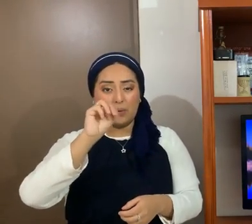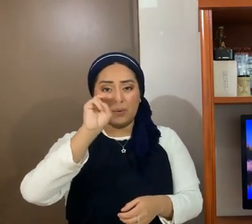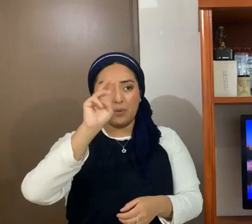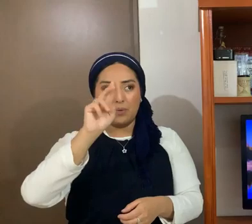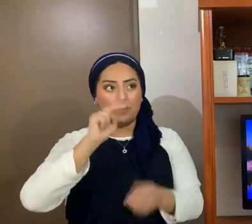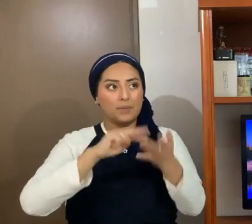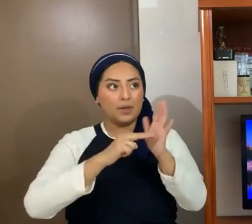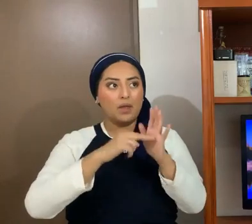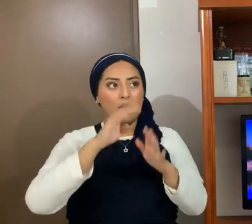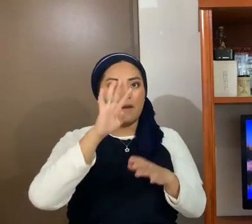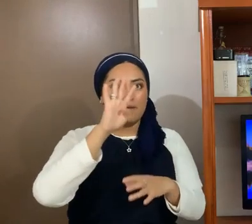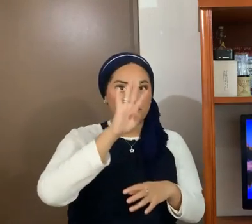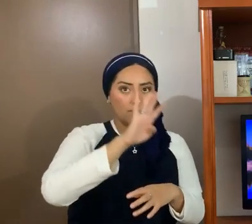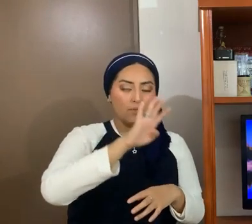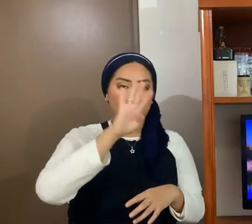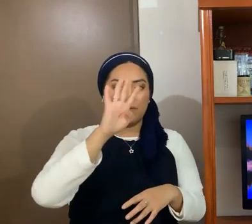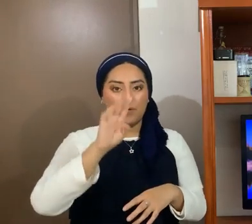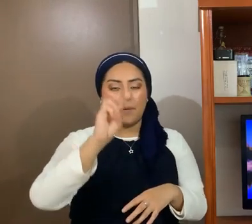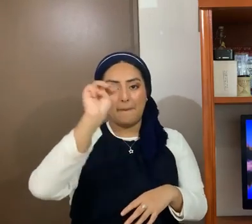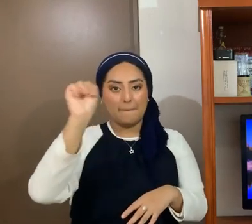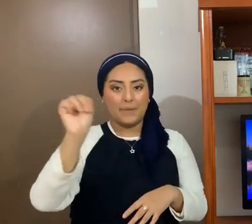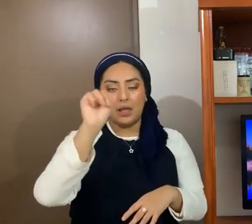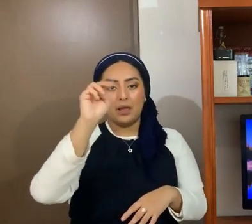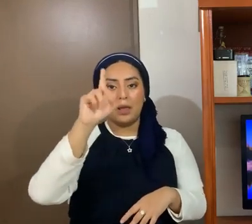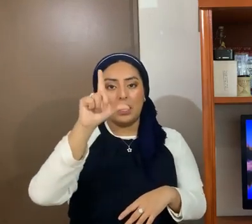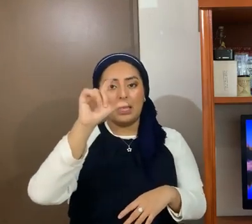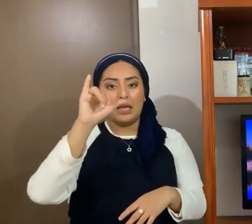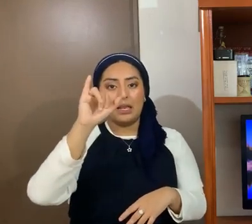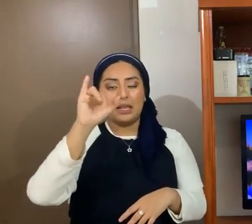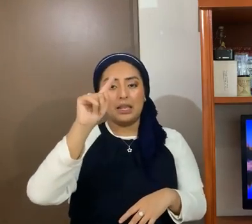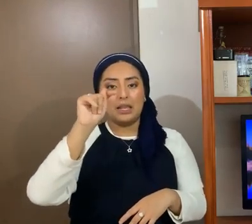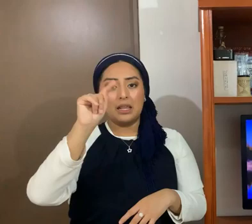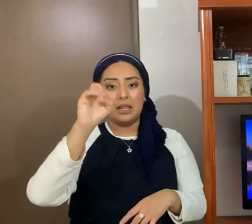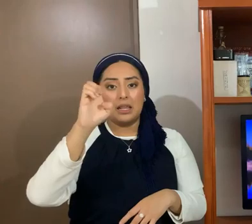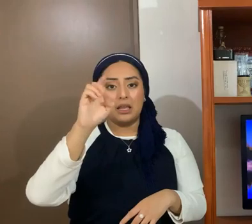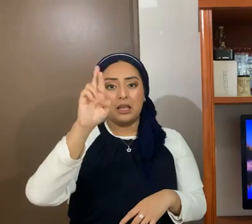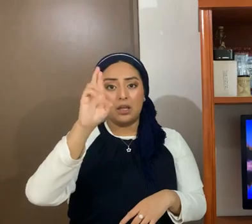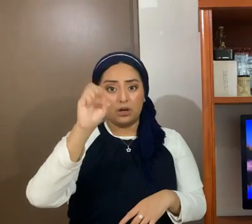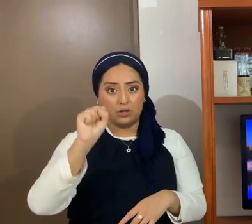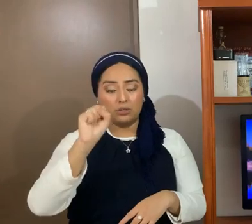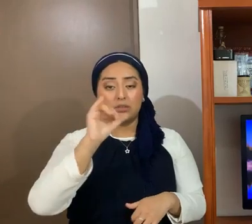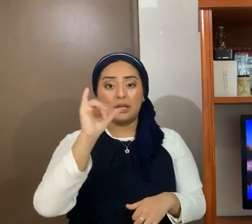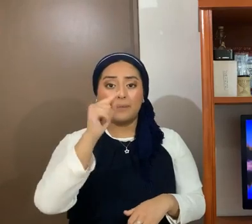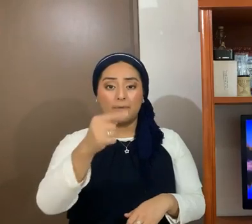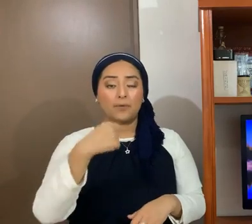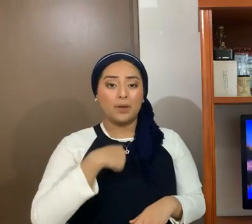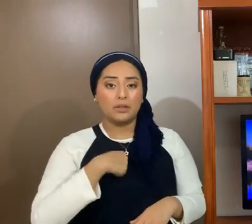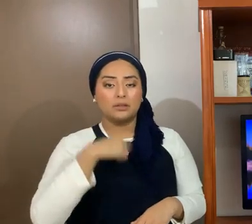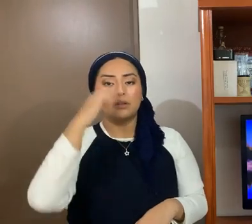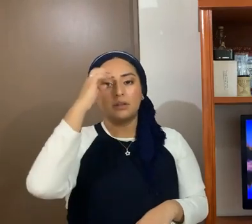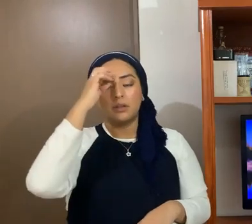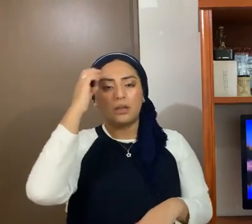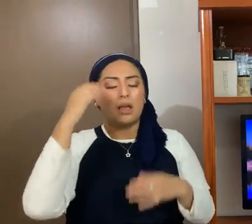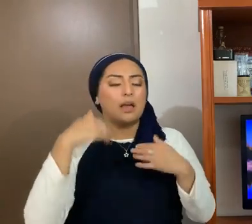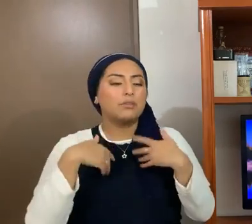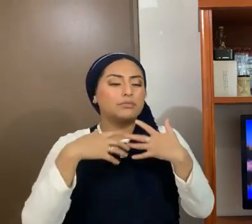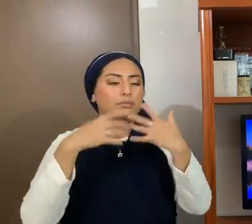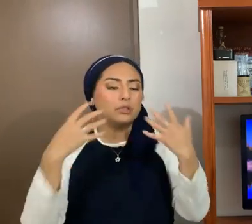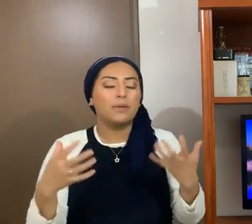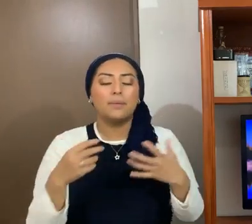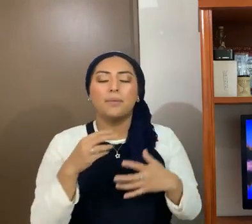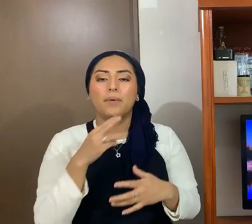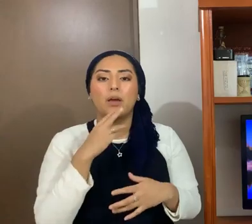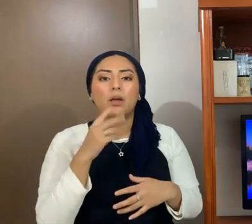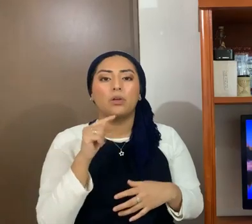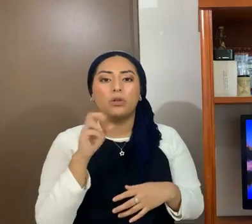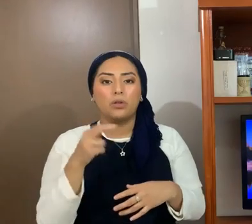batos? 44,000 litros. 44,000 litros. Así tenemos que ser nosotros, tener mucha agua de